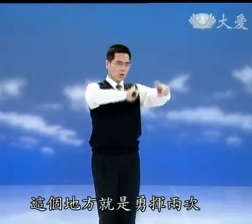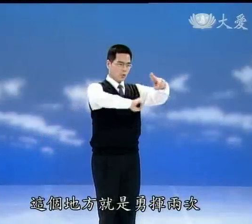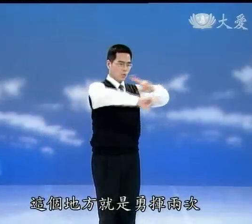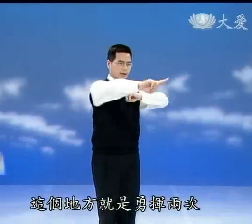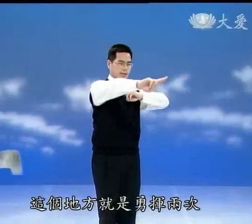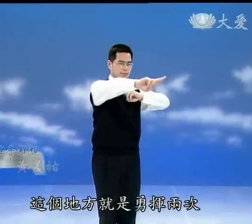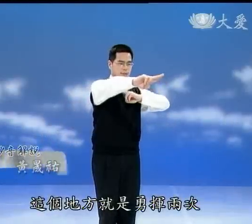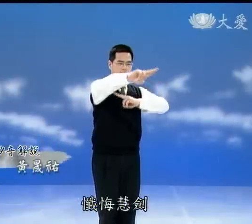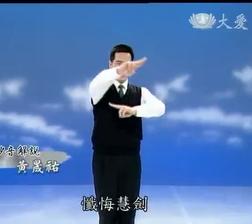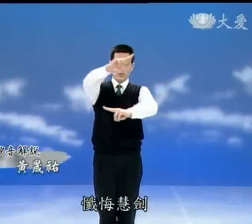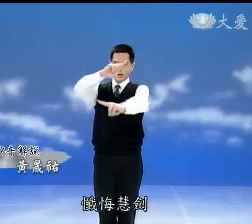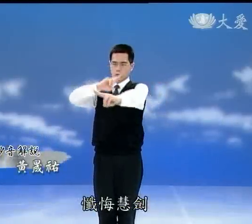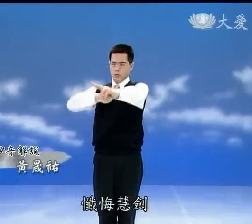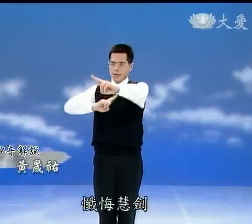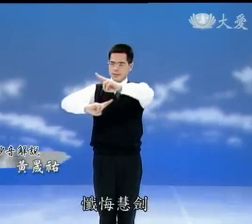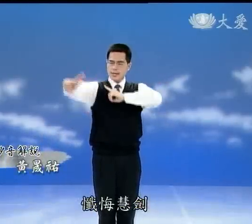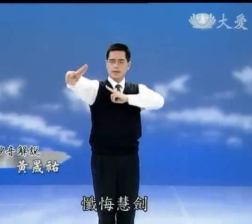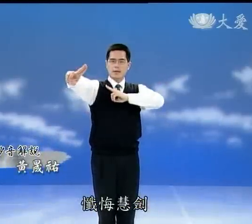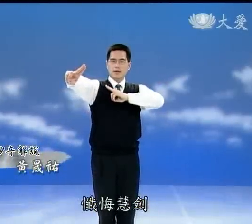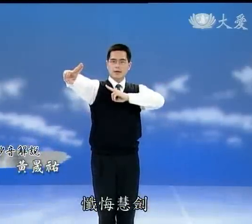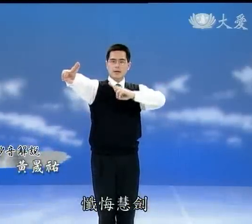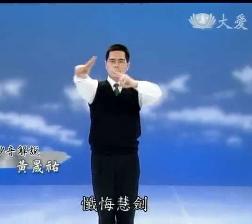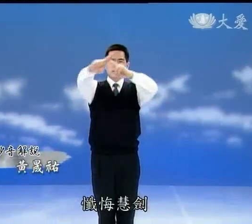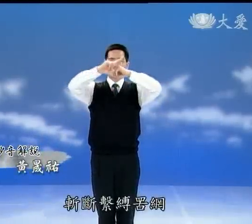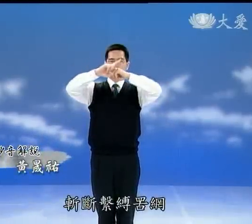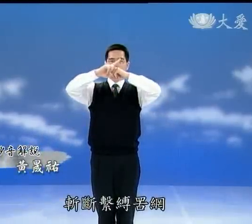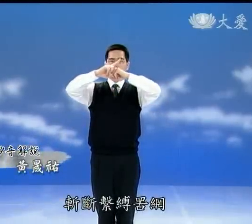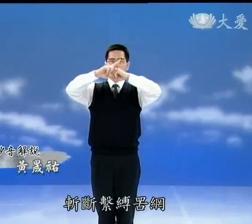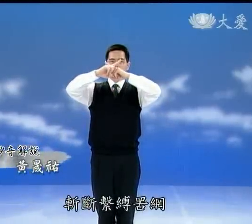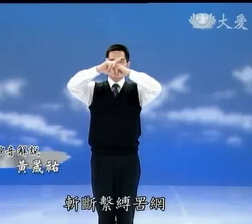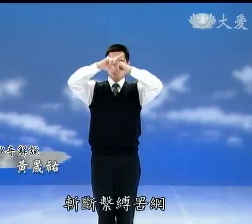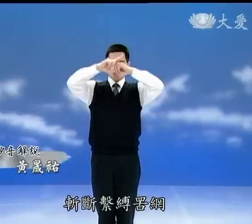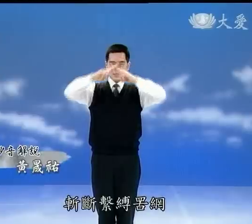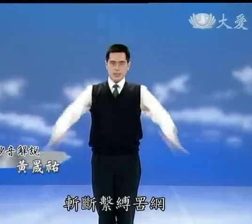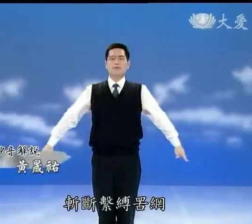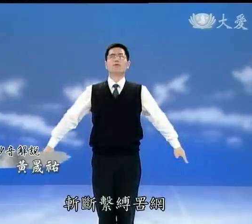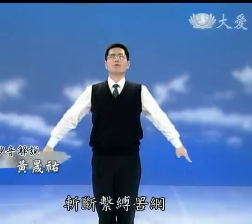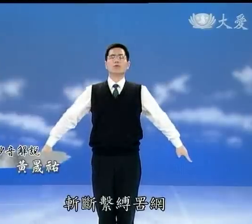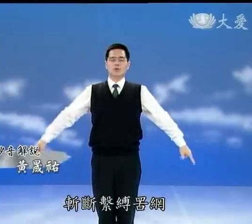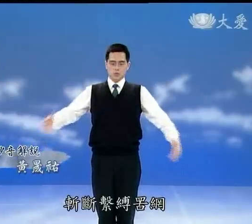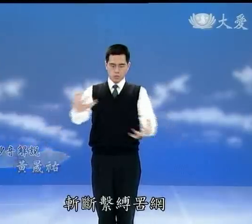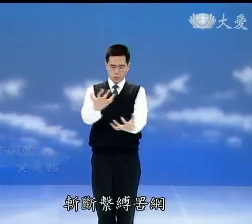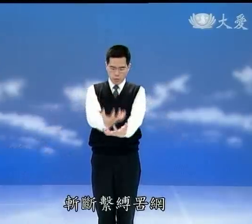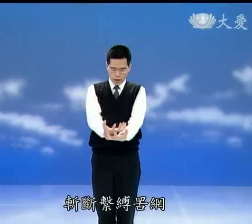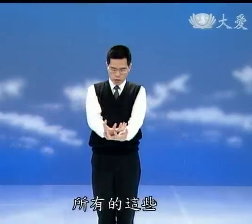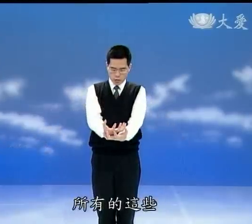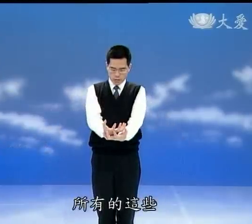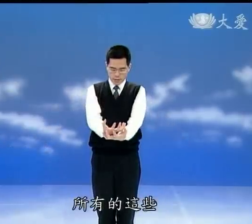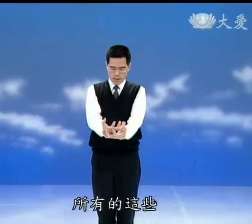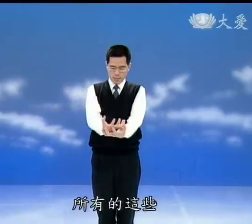永辉两次忏悔慧见，斩断系缚孤妄，所有的这些把